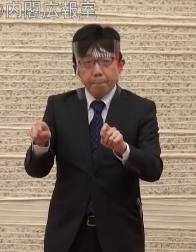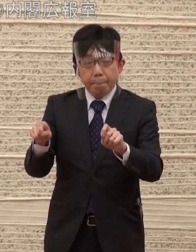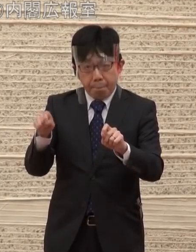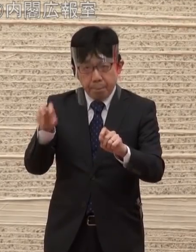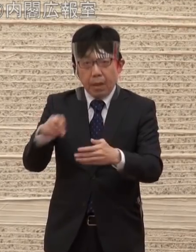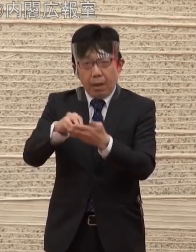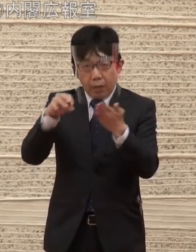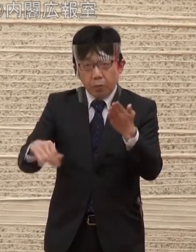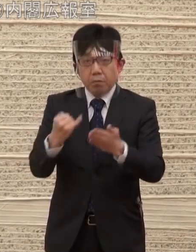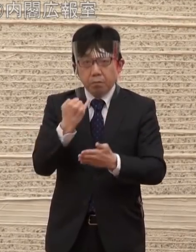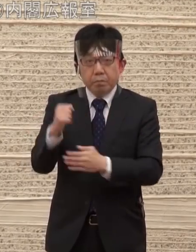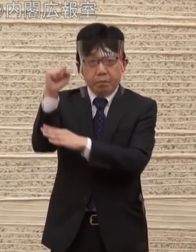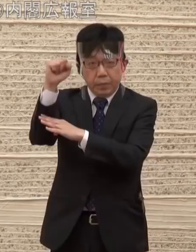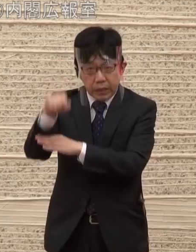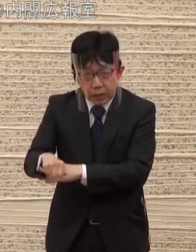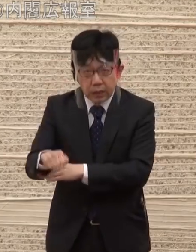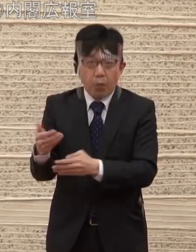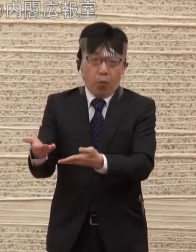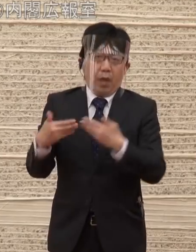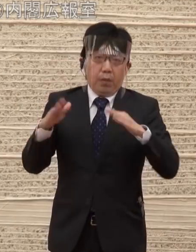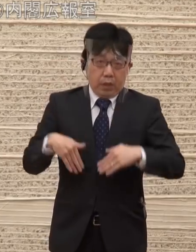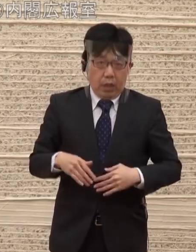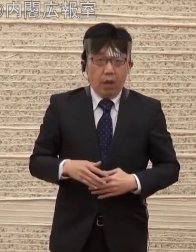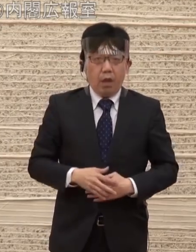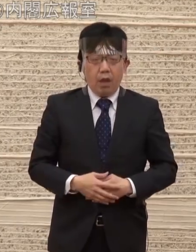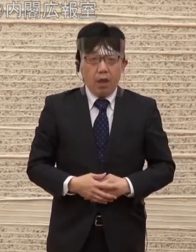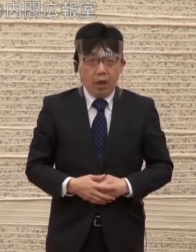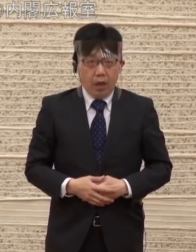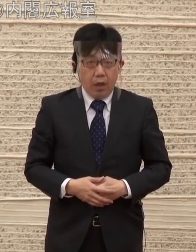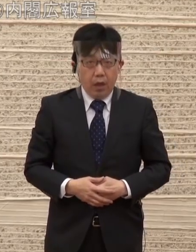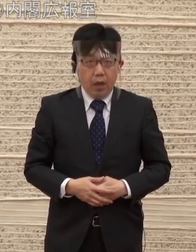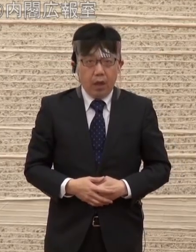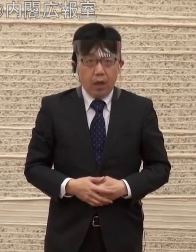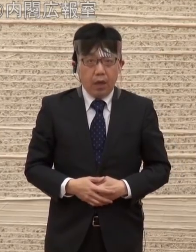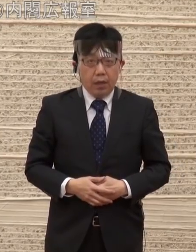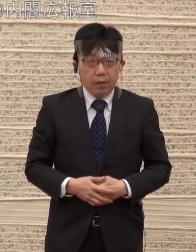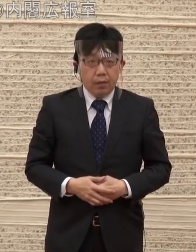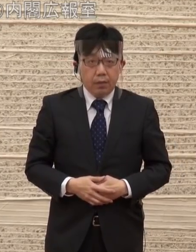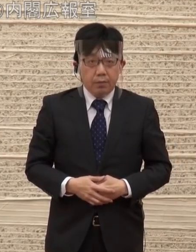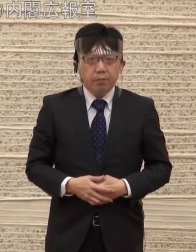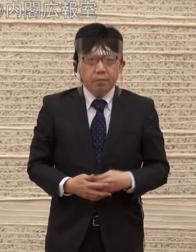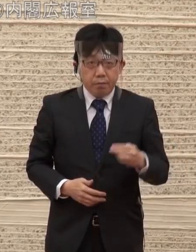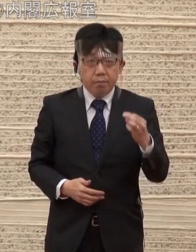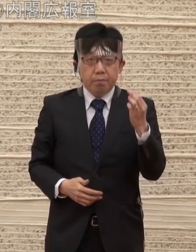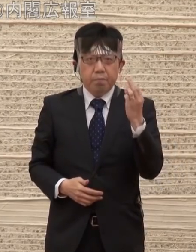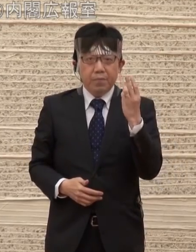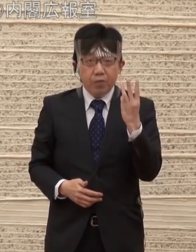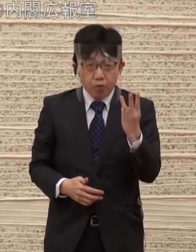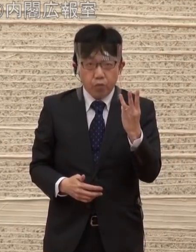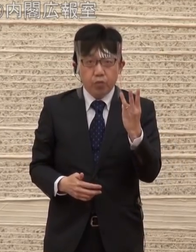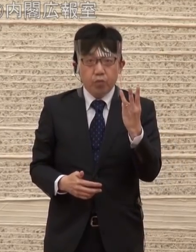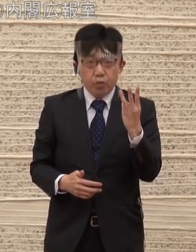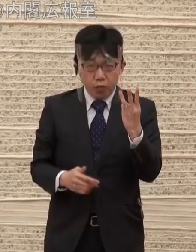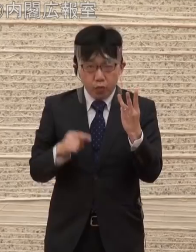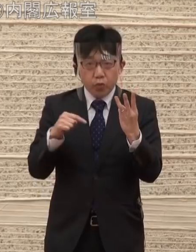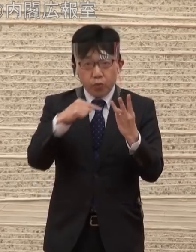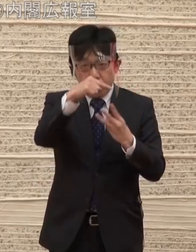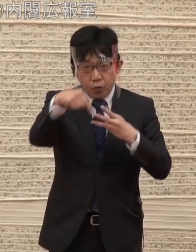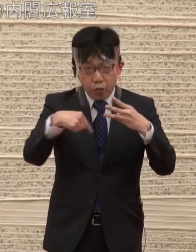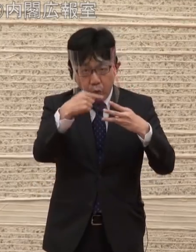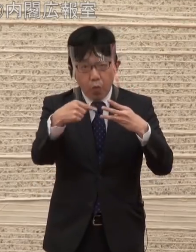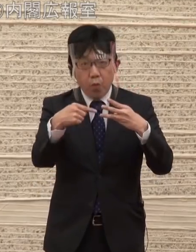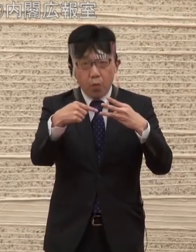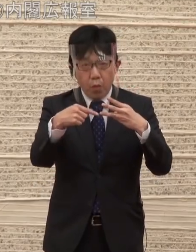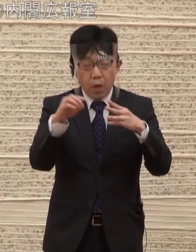いただいたということだろうと思いますあのー方3つの要素の状況ですね